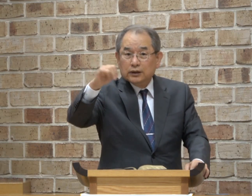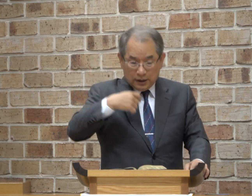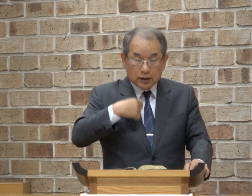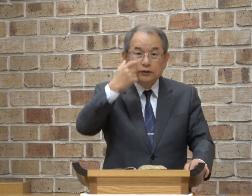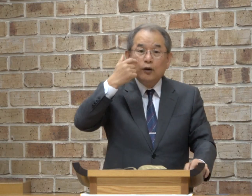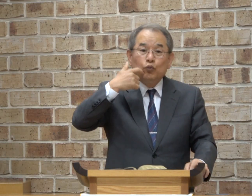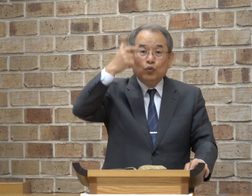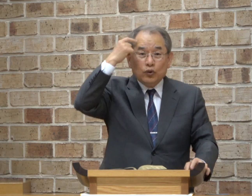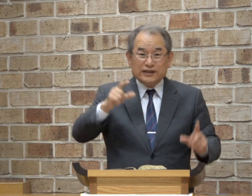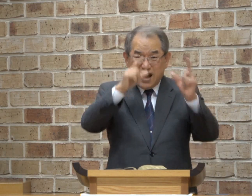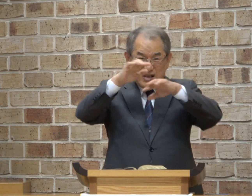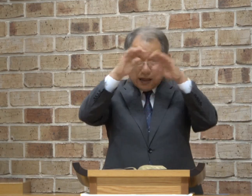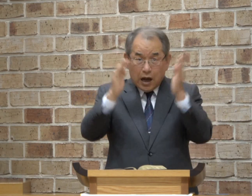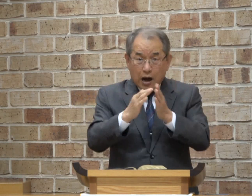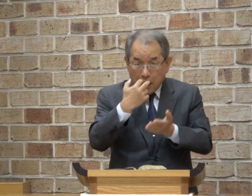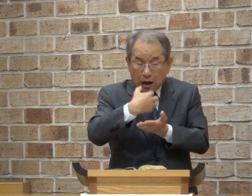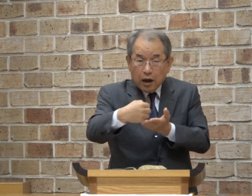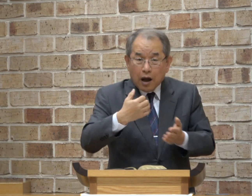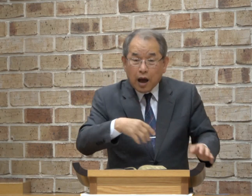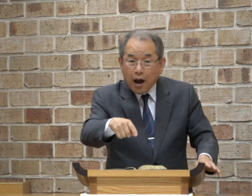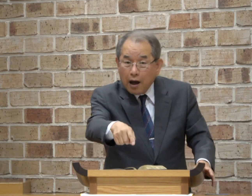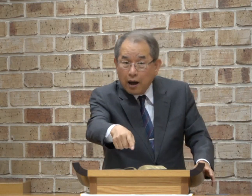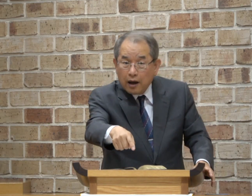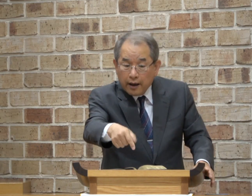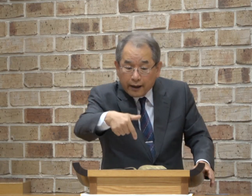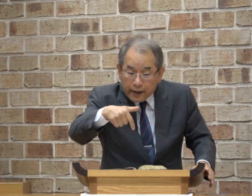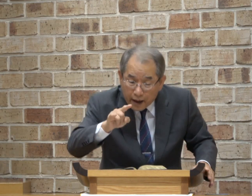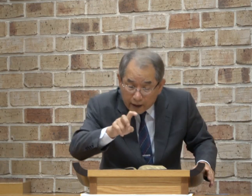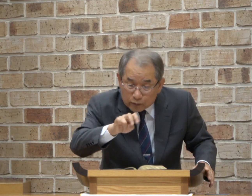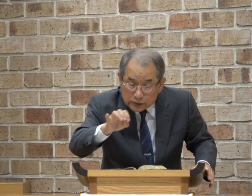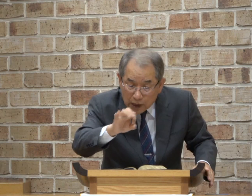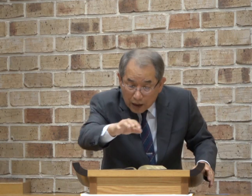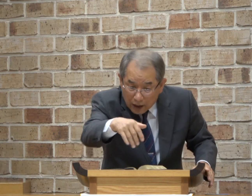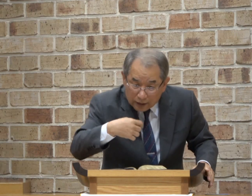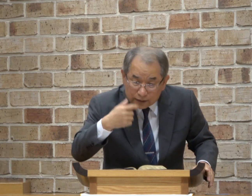개미가 남자님의 삶을 파악할 수 있습니까? 공부한다고 알 수 있습니까?